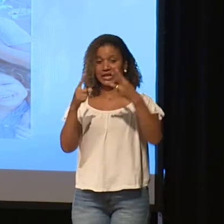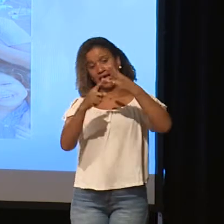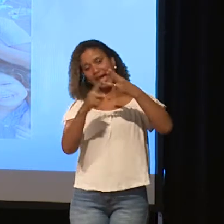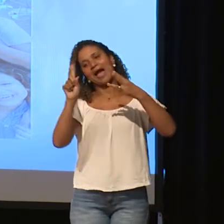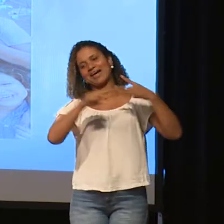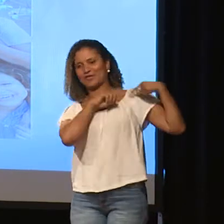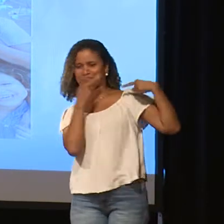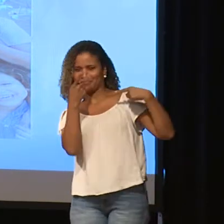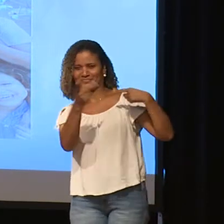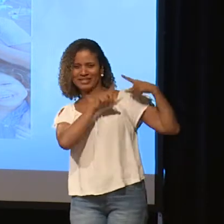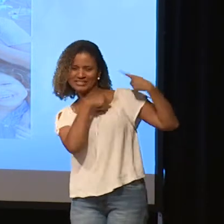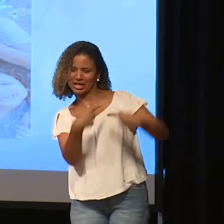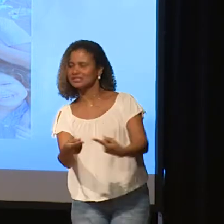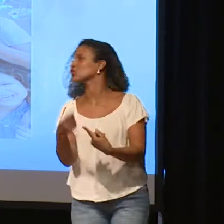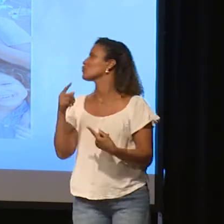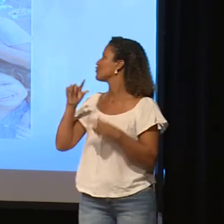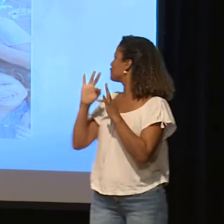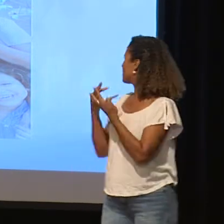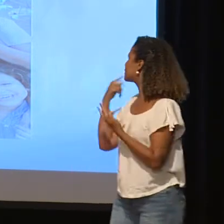E são 3 filhos, né?